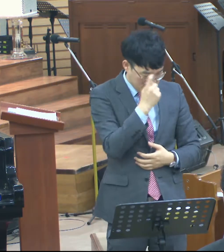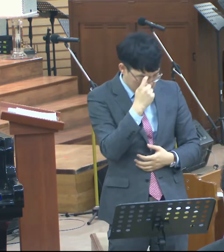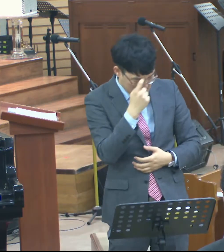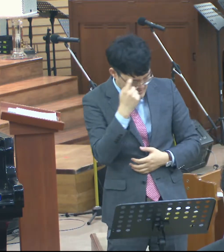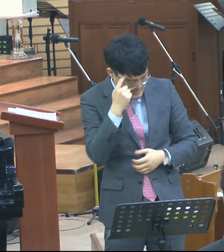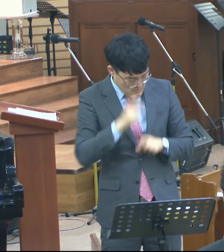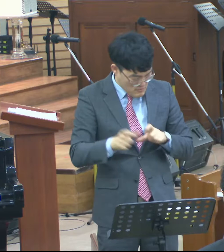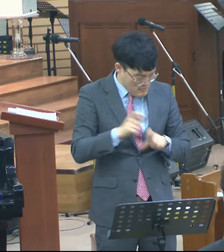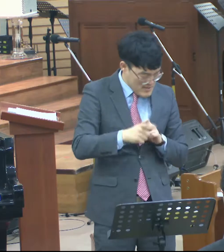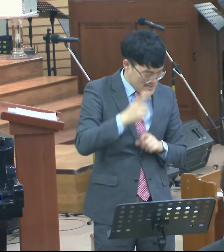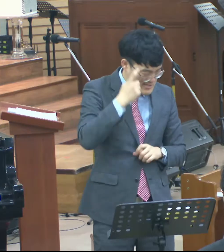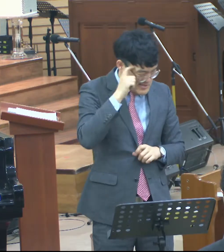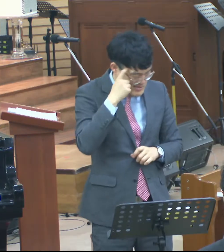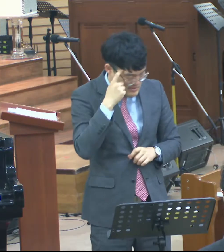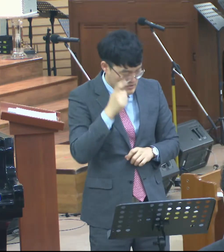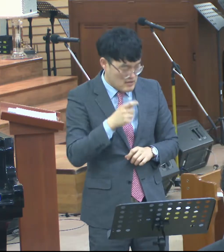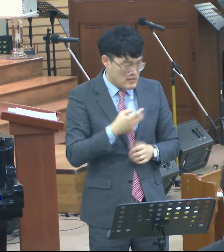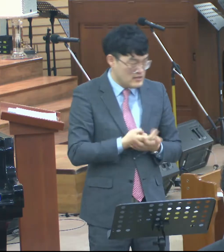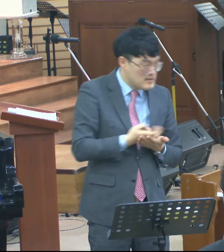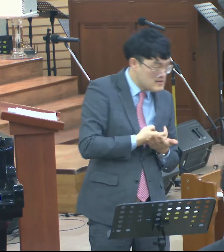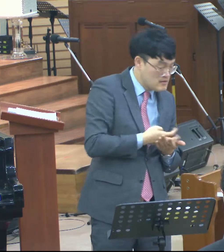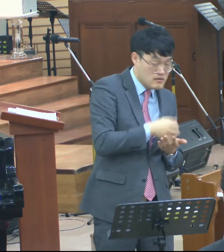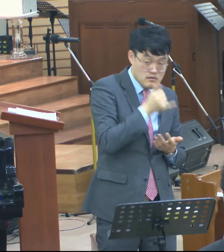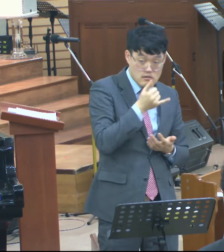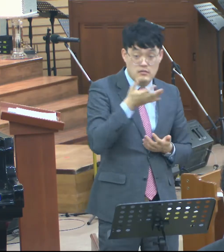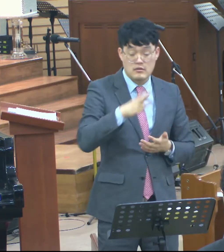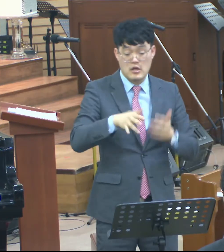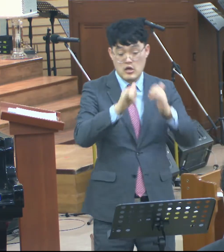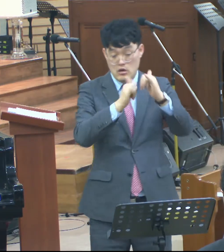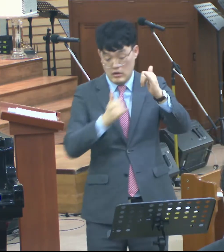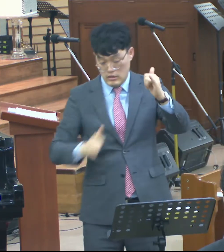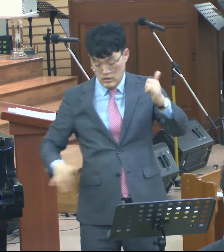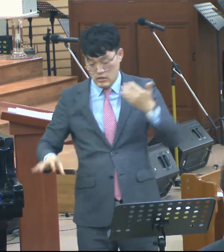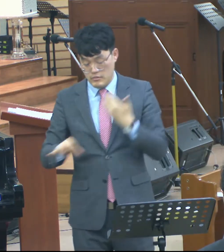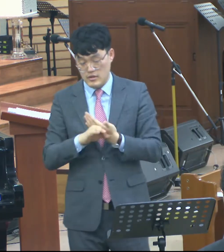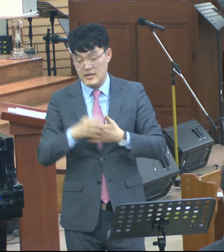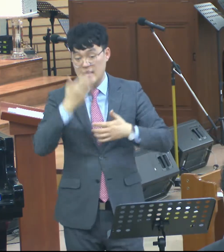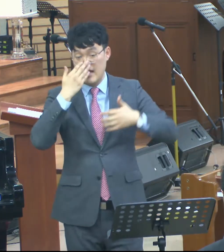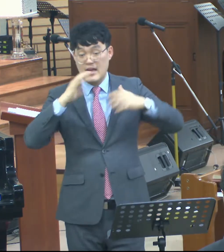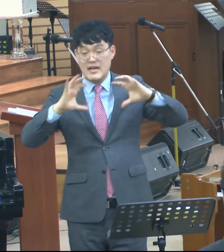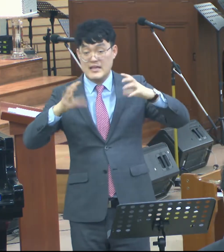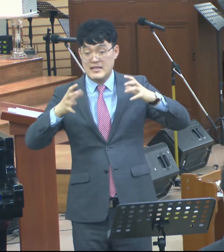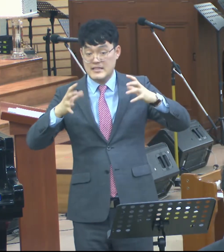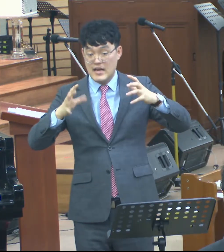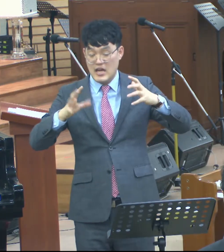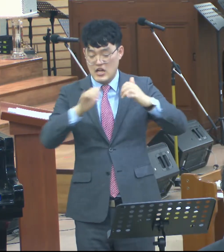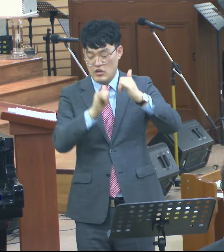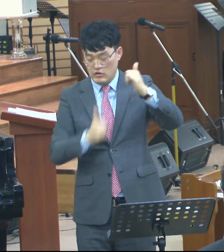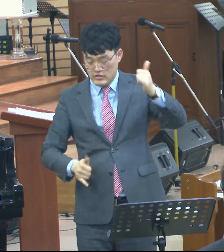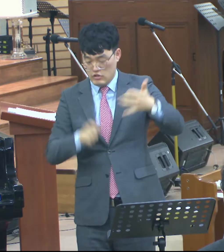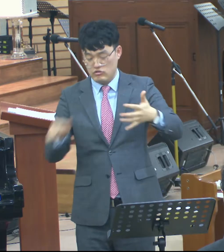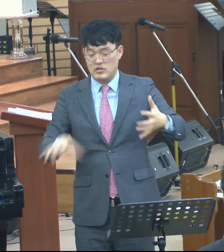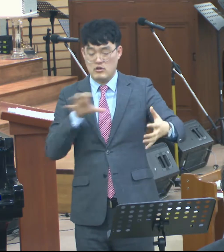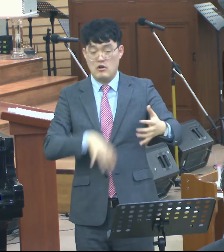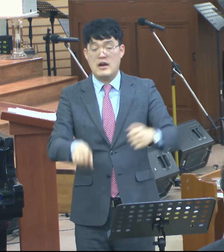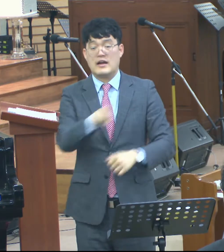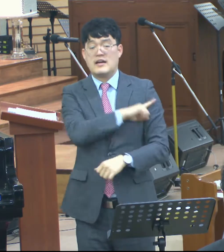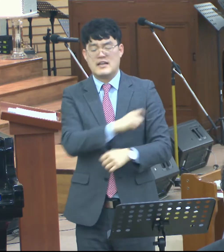집중력이 있었단 말이죠. 그래서 역사를 보면요 이스라엘의 여러 왕 중에 가장 강력한 통치를 했던 사람이 누구냐? 아합이라는